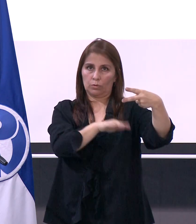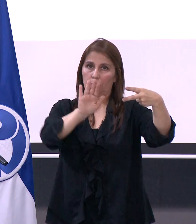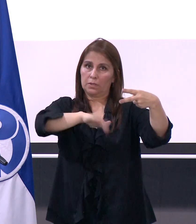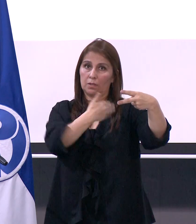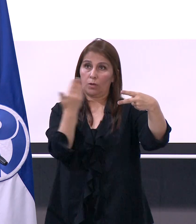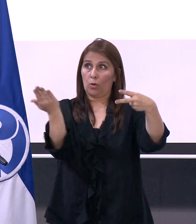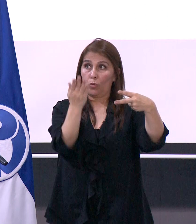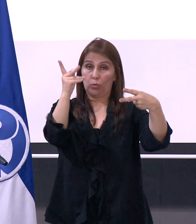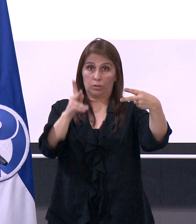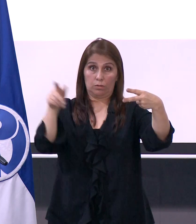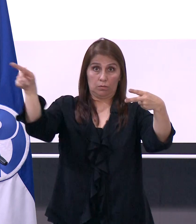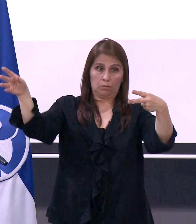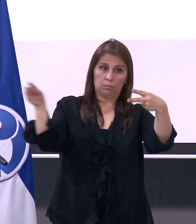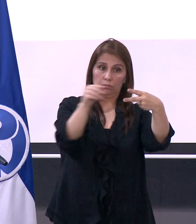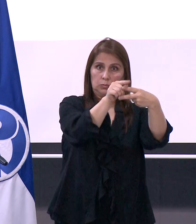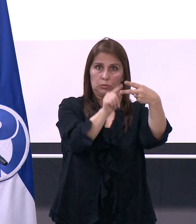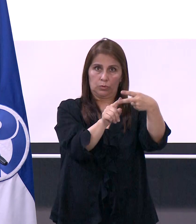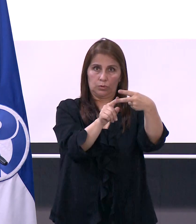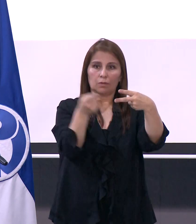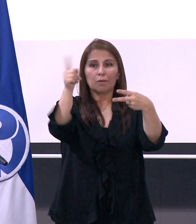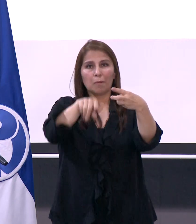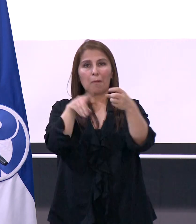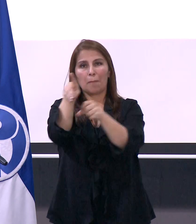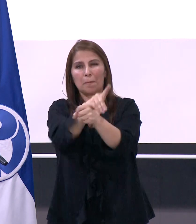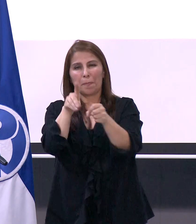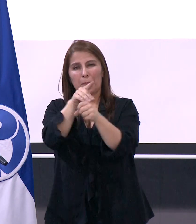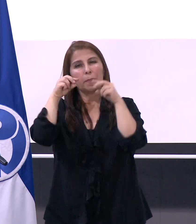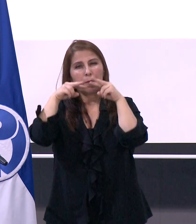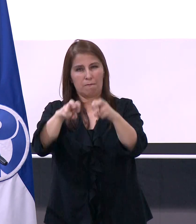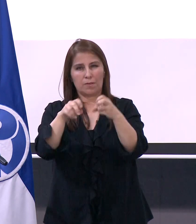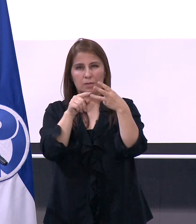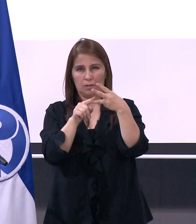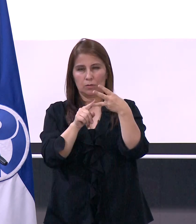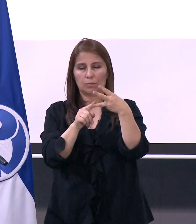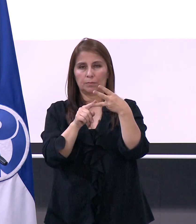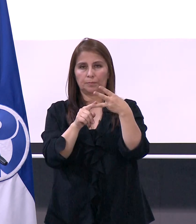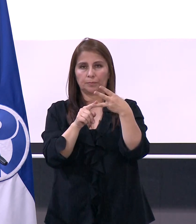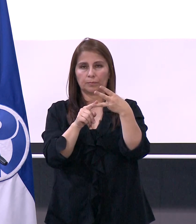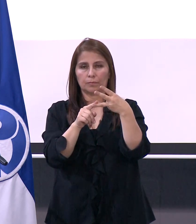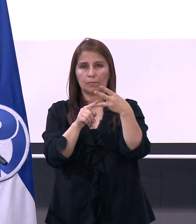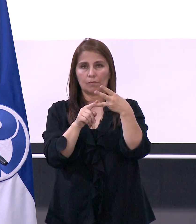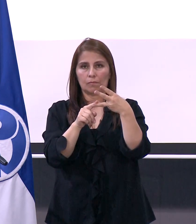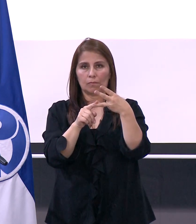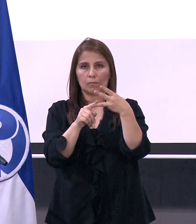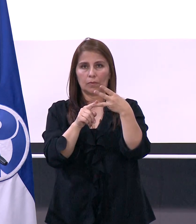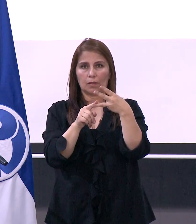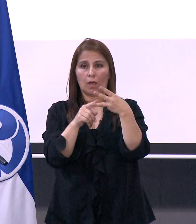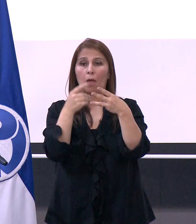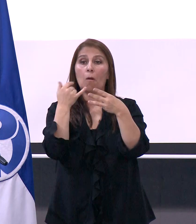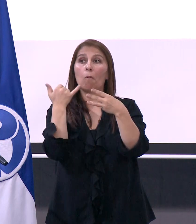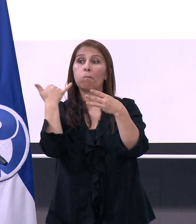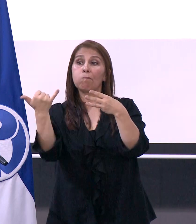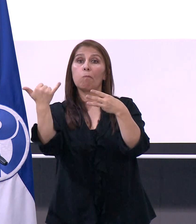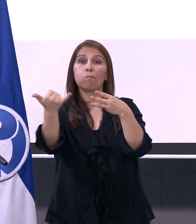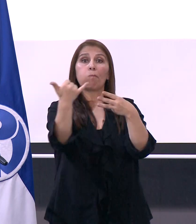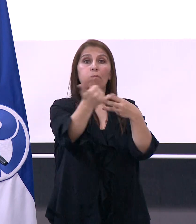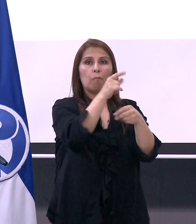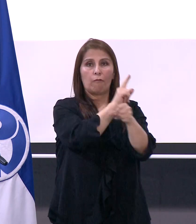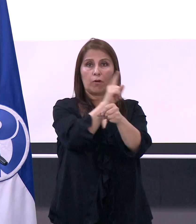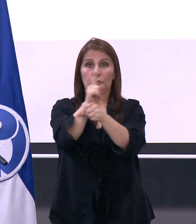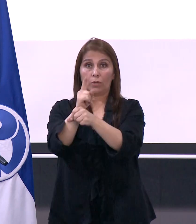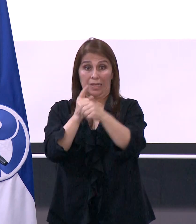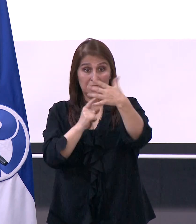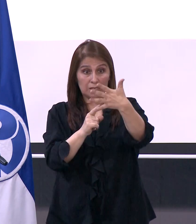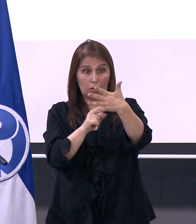educación y los jefes de departamento de investigación de los departamentos de investigación que existían en cada facultad cada una de las